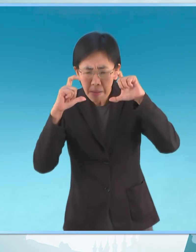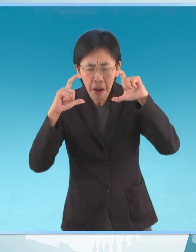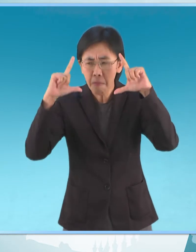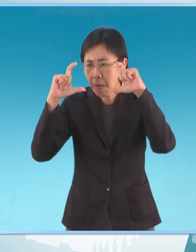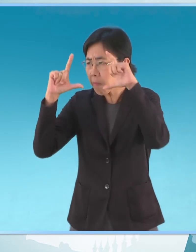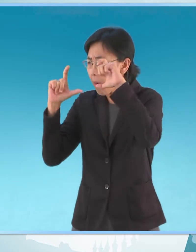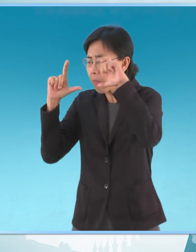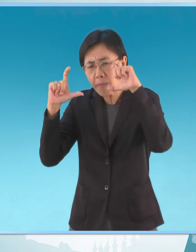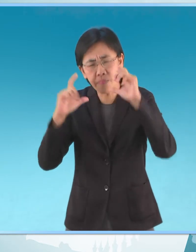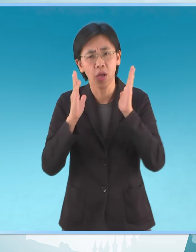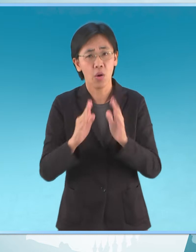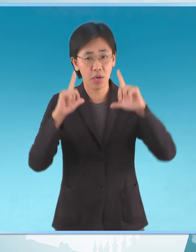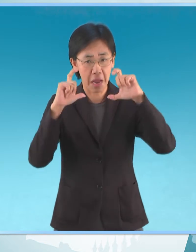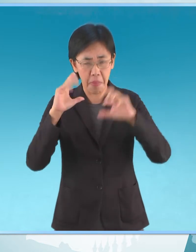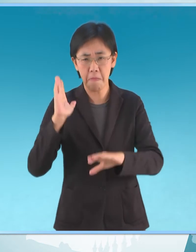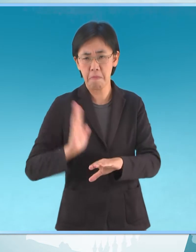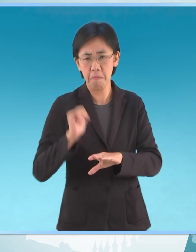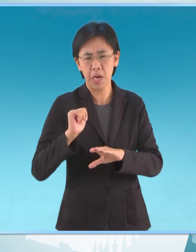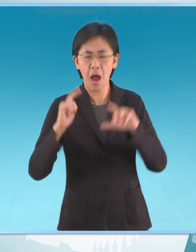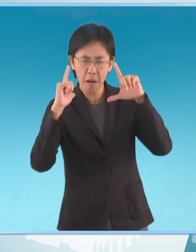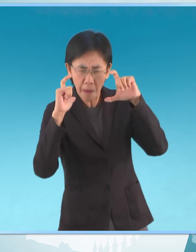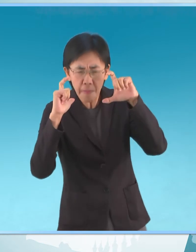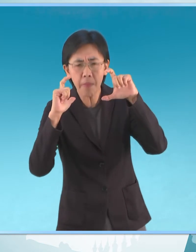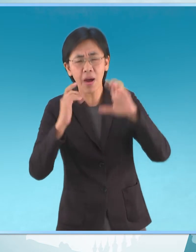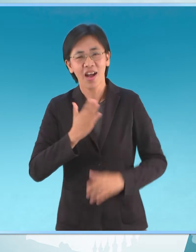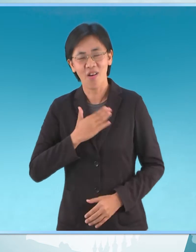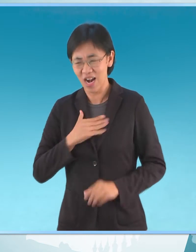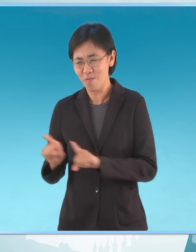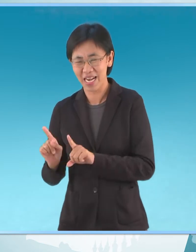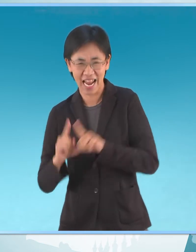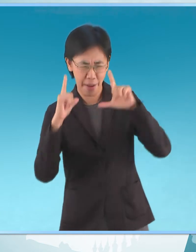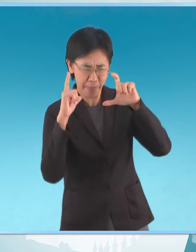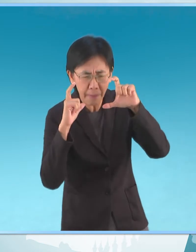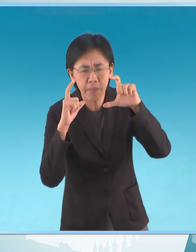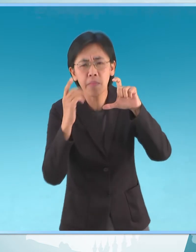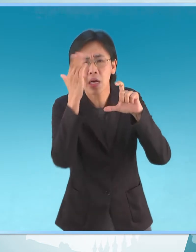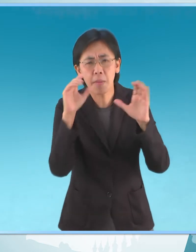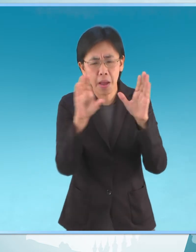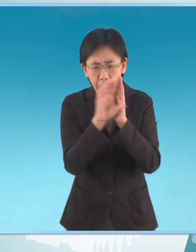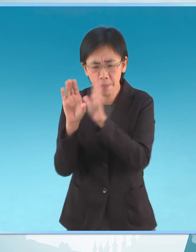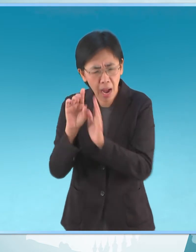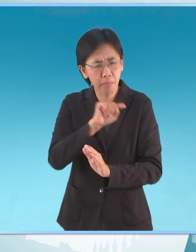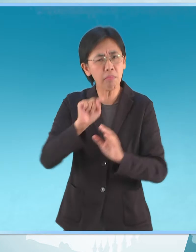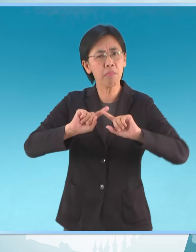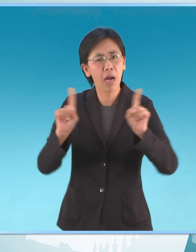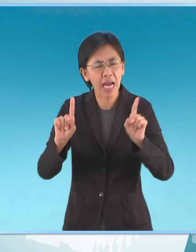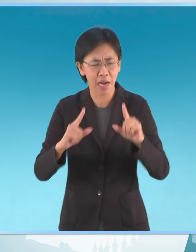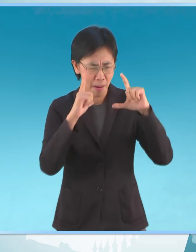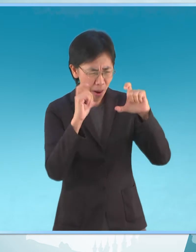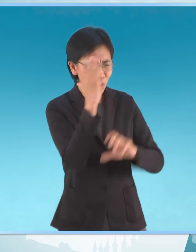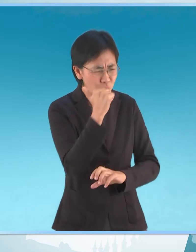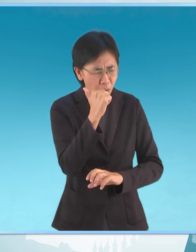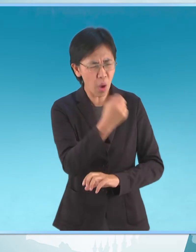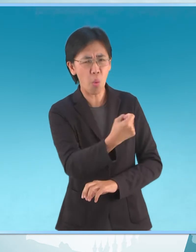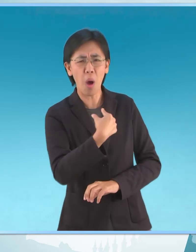ครับบางทีช่างภาพที่เก่งๆเนี่ยก็ถ่ายมุมเนี้ยแล้วเราเข้าไปถ่ายเนี่ยพอรูปออกมาทำไมมันไม่เหมือนกันทำไมเขาถ่ายได้สวยกว่